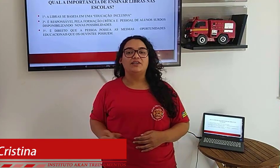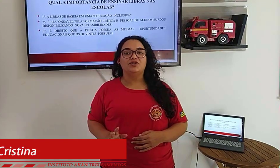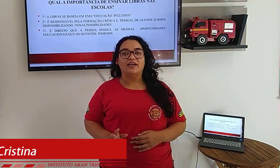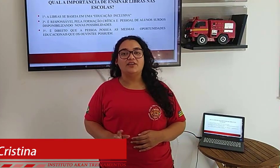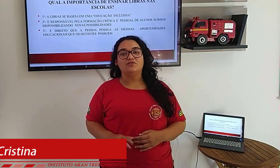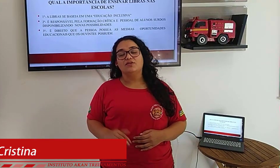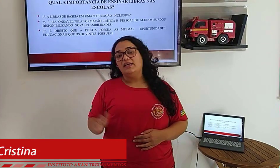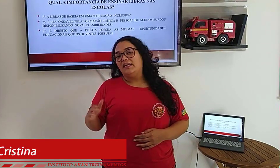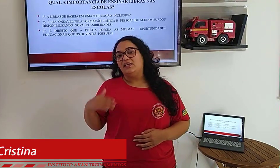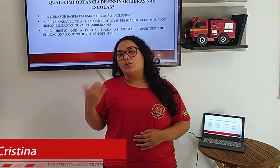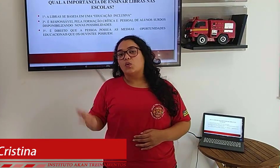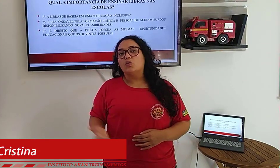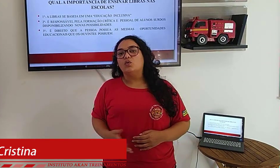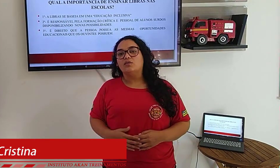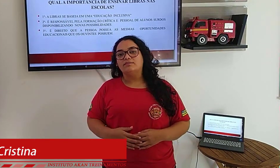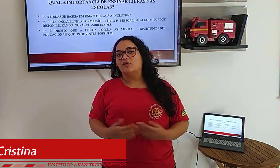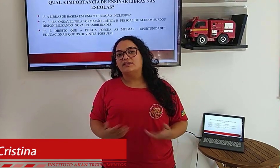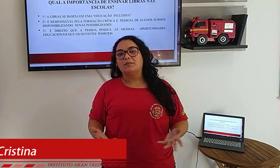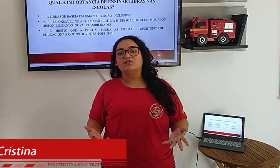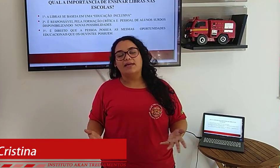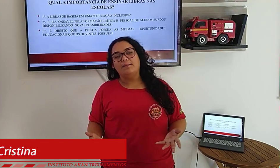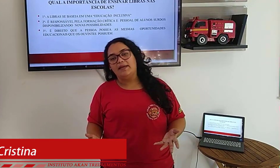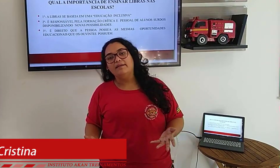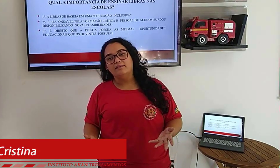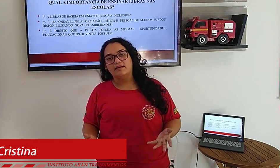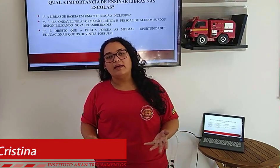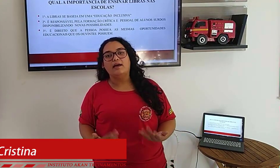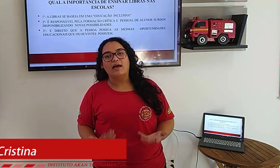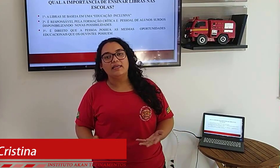gestos e não procuram, por exemplo, saber, né, a Libras.